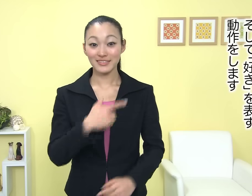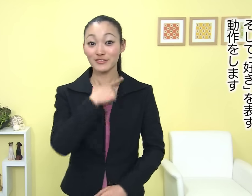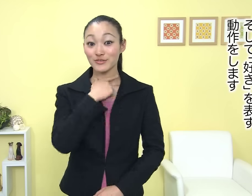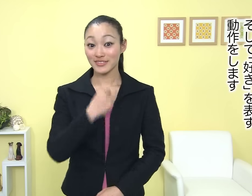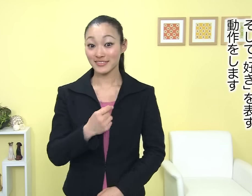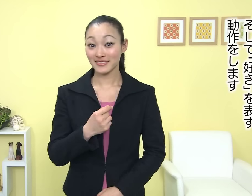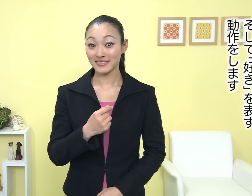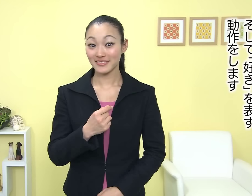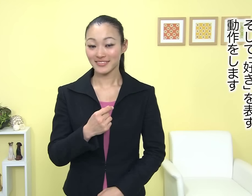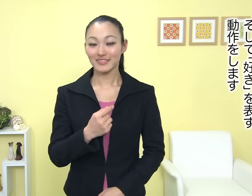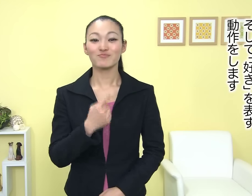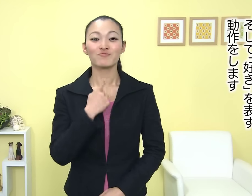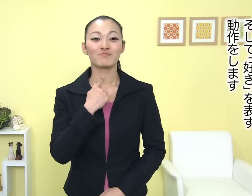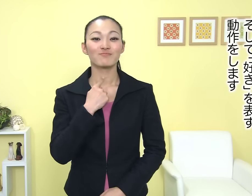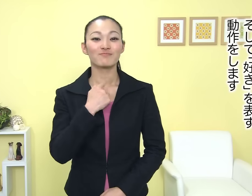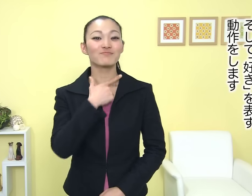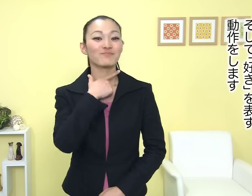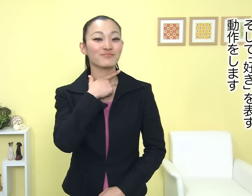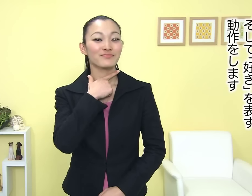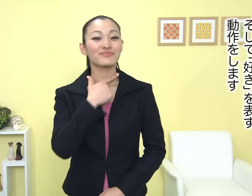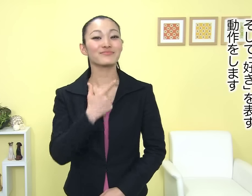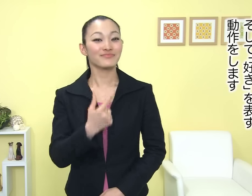そして好きを表す動作をします。